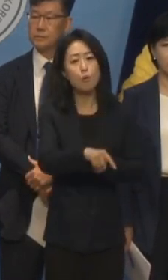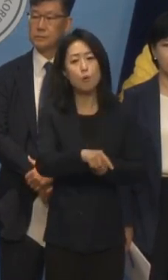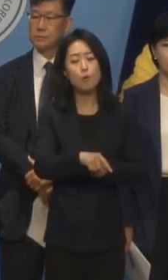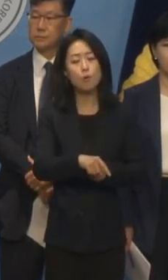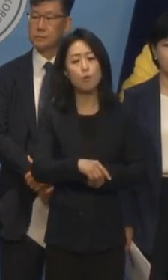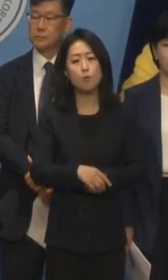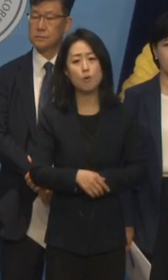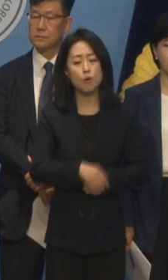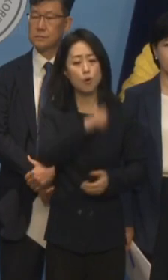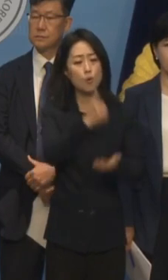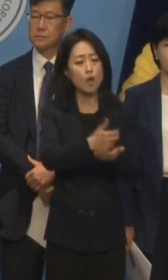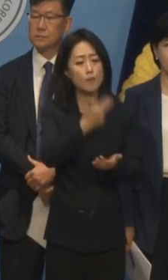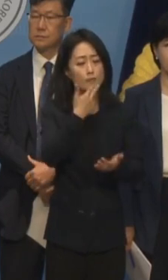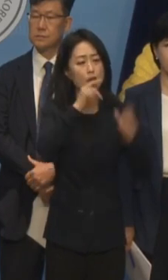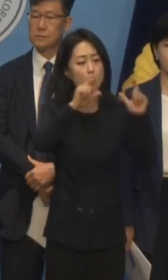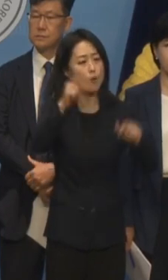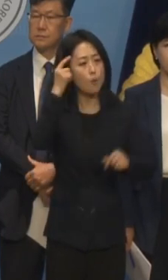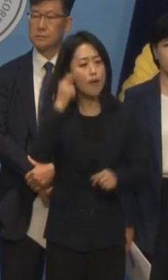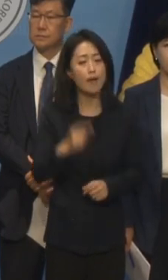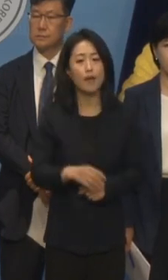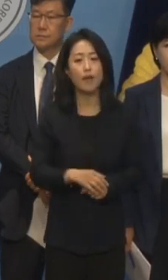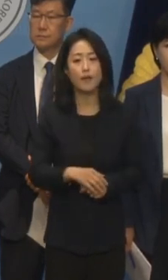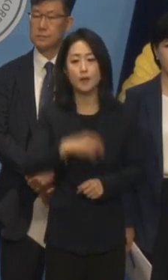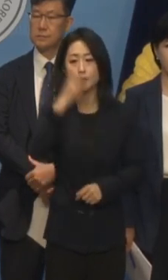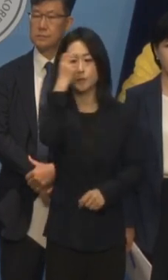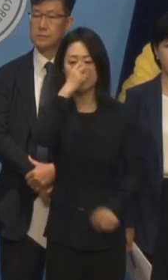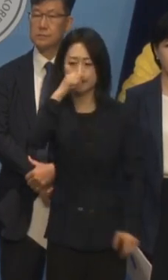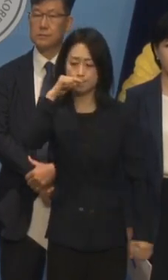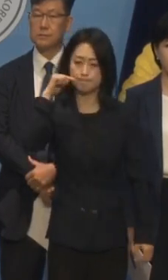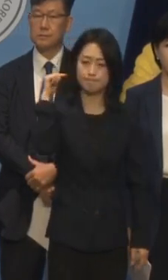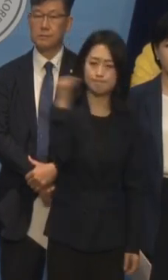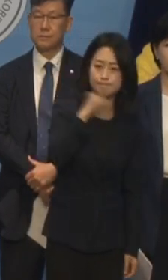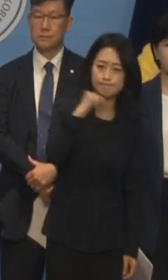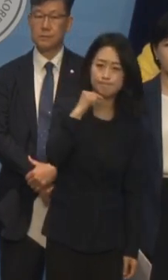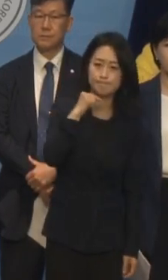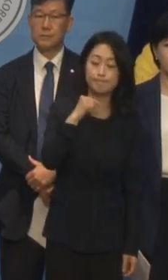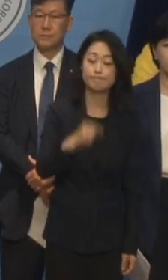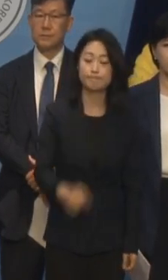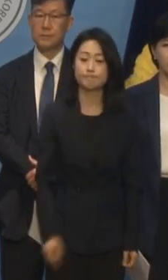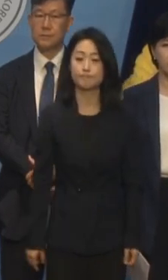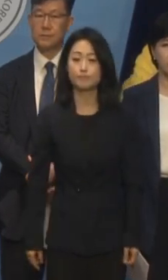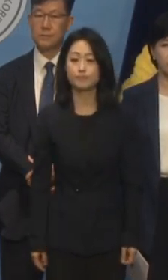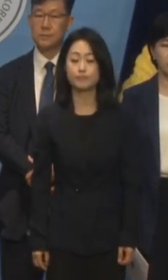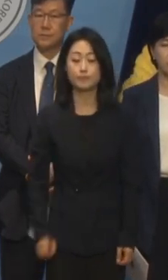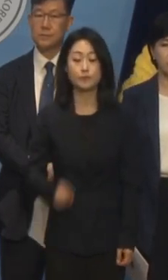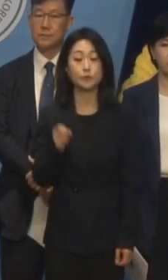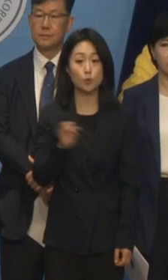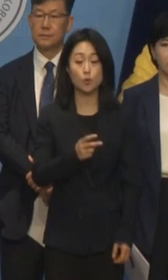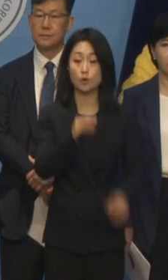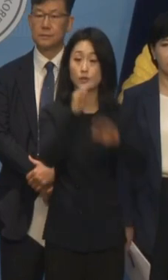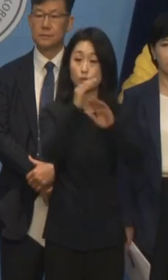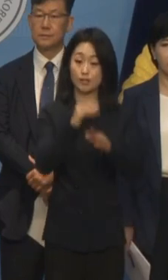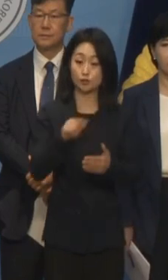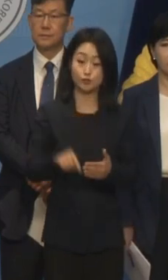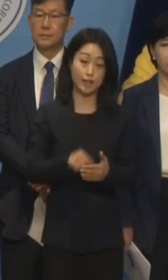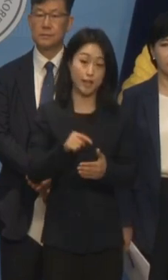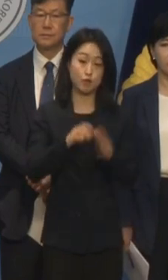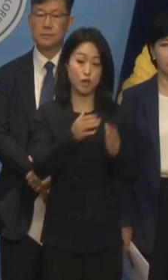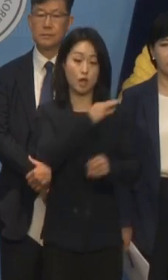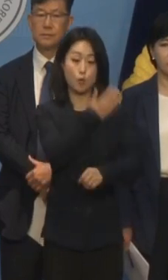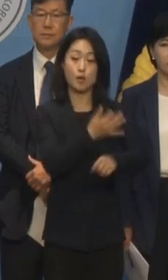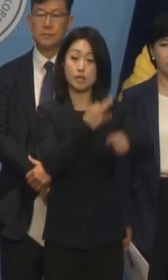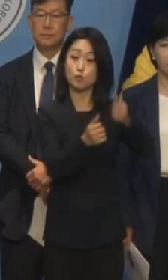경위로 무혐의 결정을 내렸는지 철저하게 따져 물을 것입니다. 그리고 그 과정에서